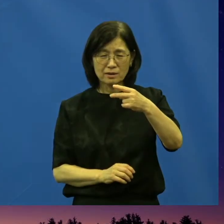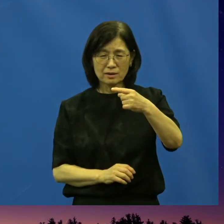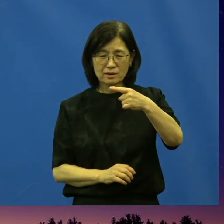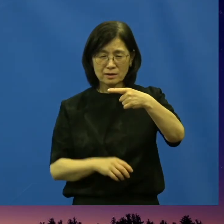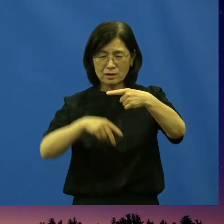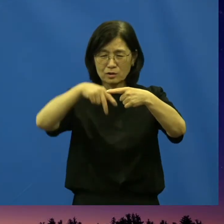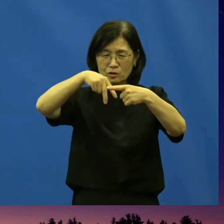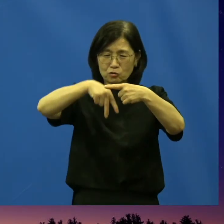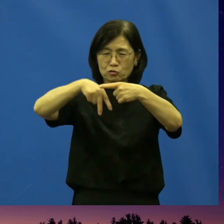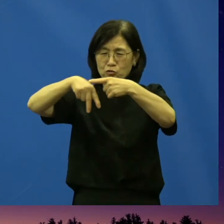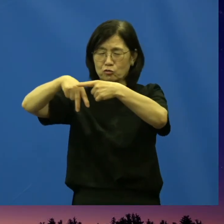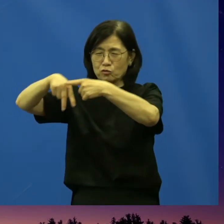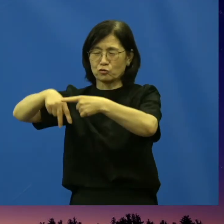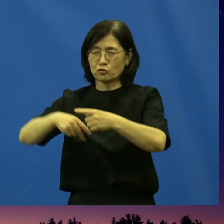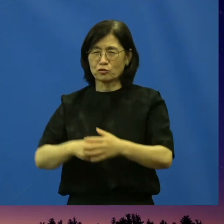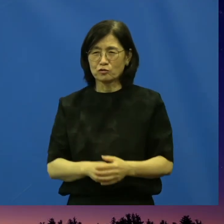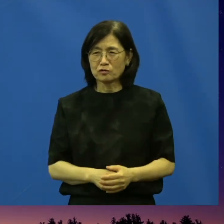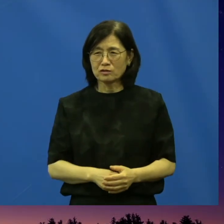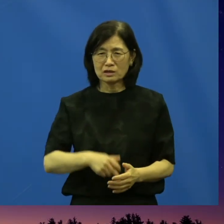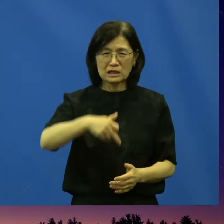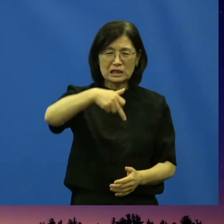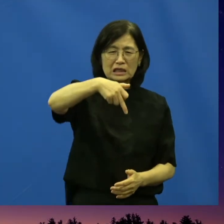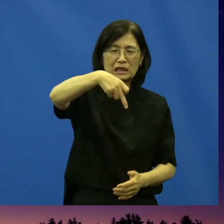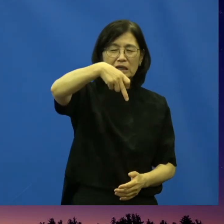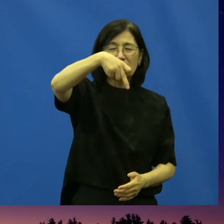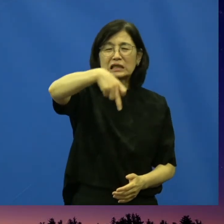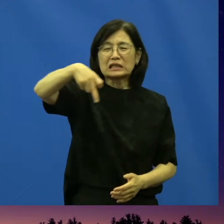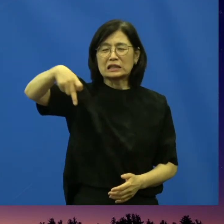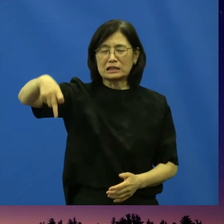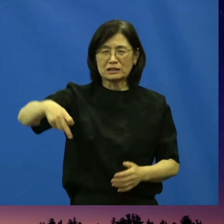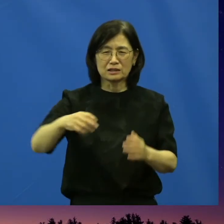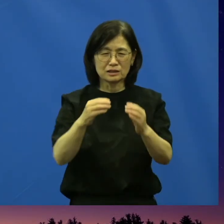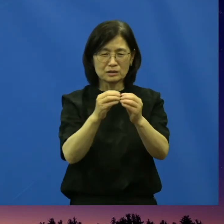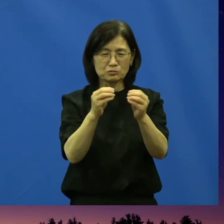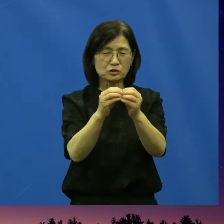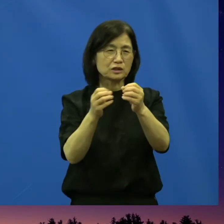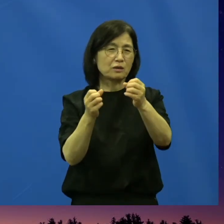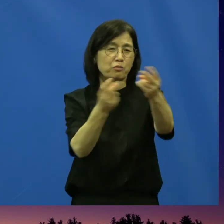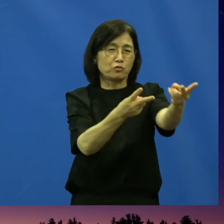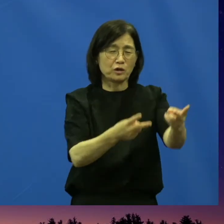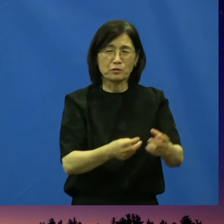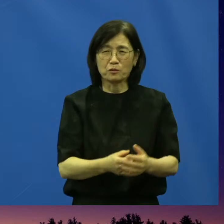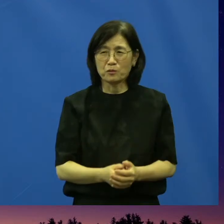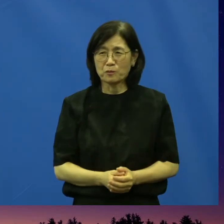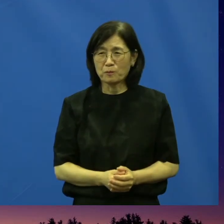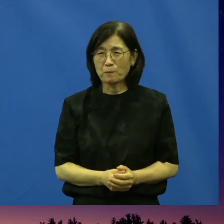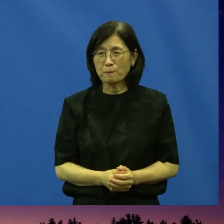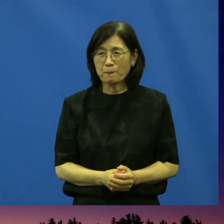크크 하고 끝나고 말도 안 하고, 말하기도 싫어. 그냥 막 이모티콘 하나 딱 날려버리고.